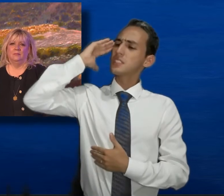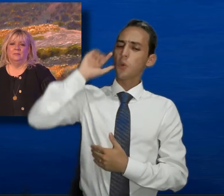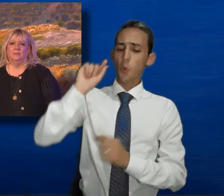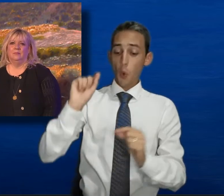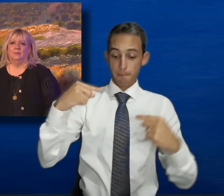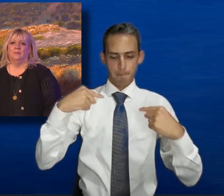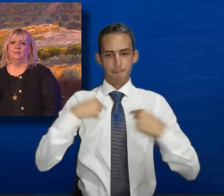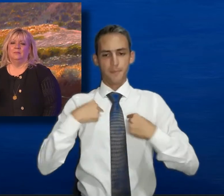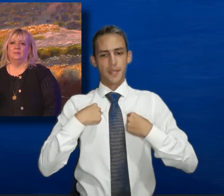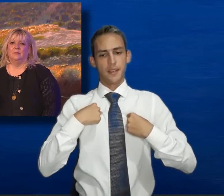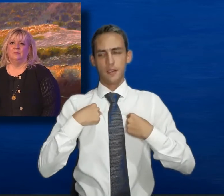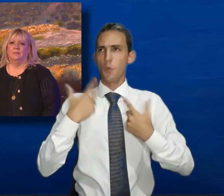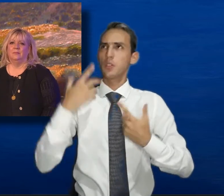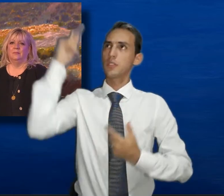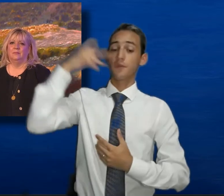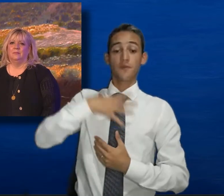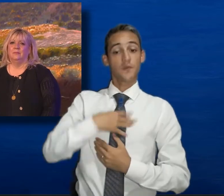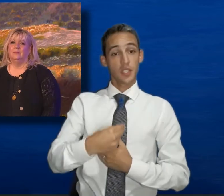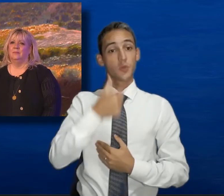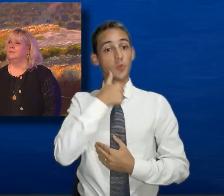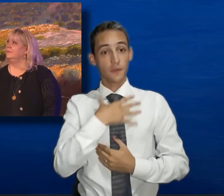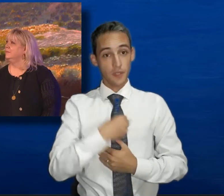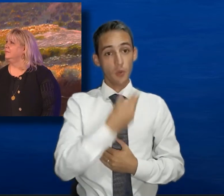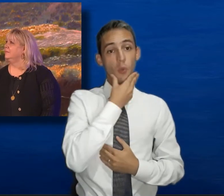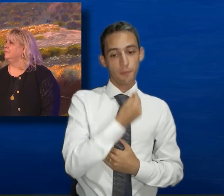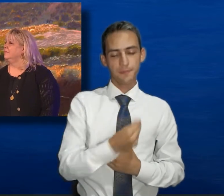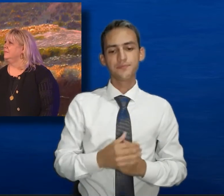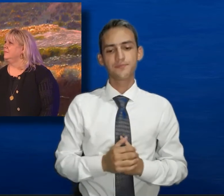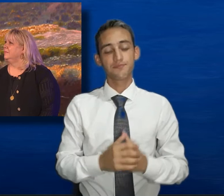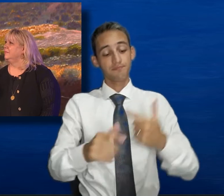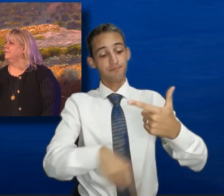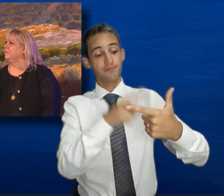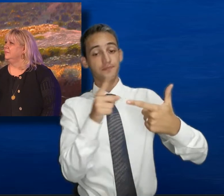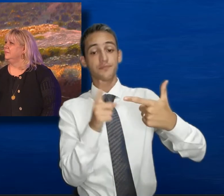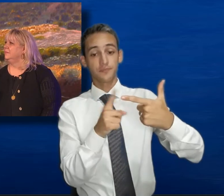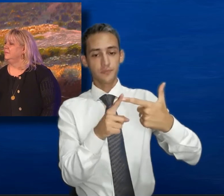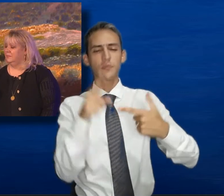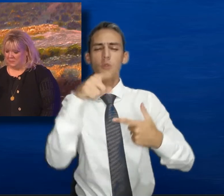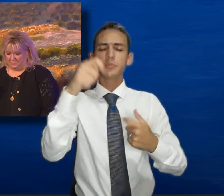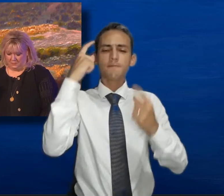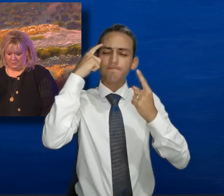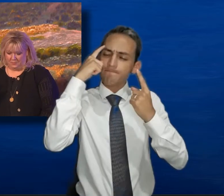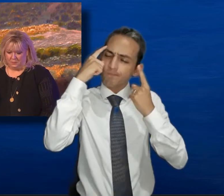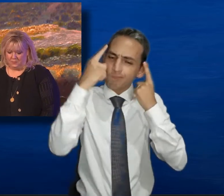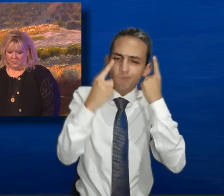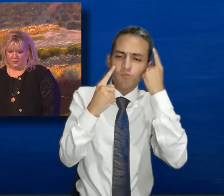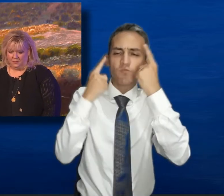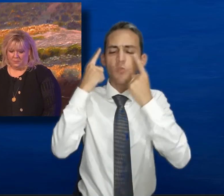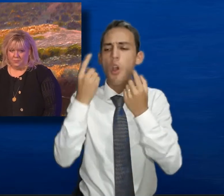confirma e esclarece a sua identidade como filha do Pai Celestial e filho do Pai Celestial.